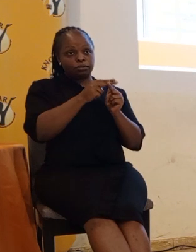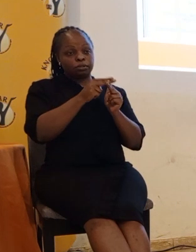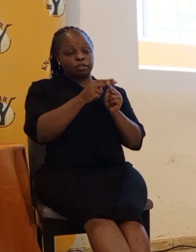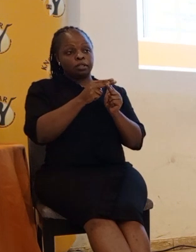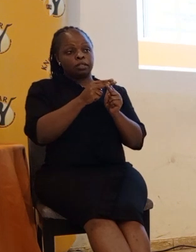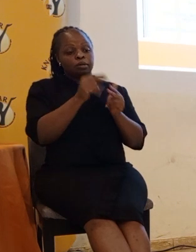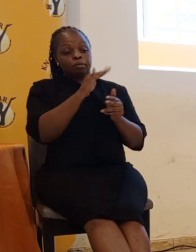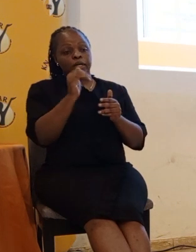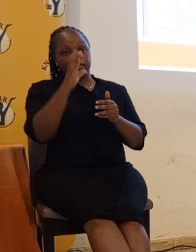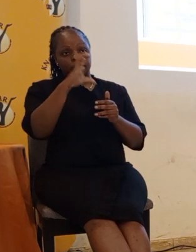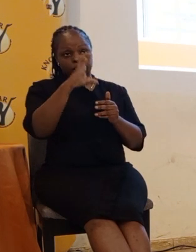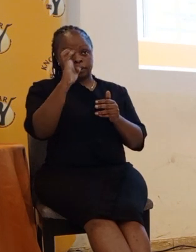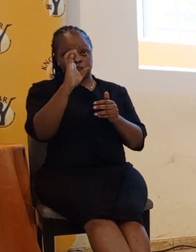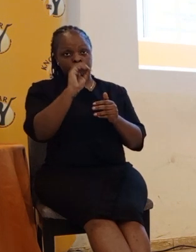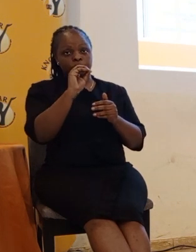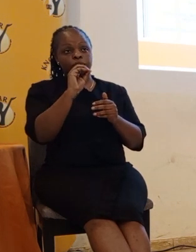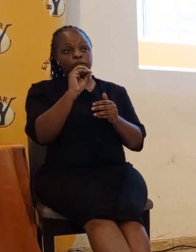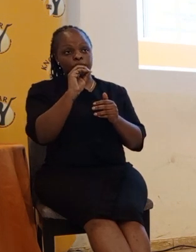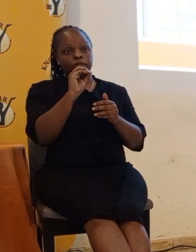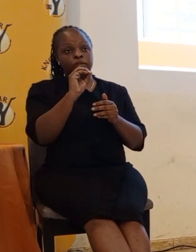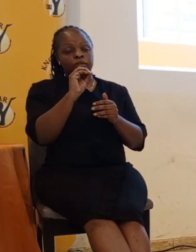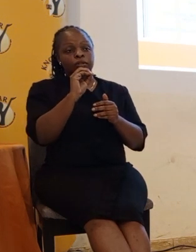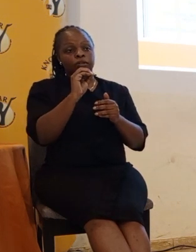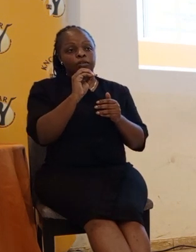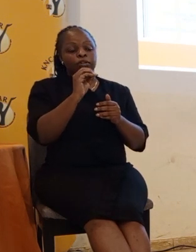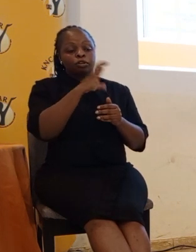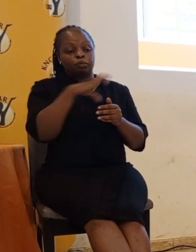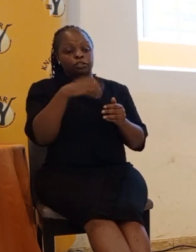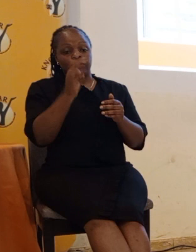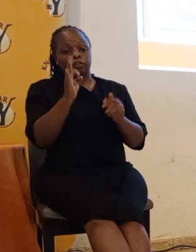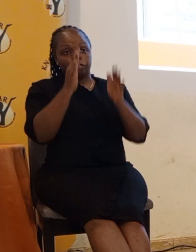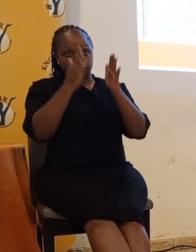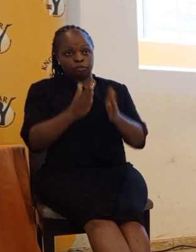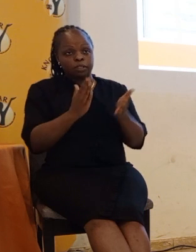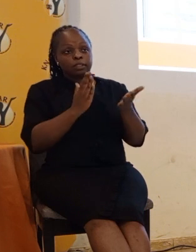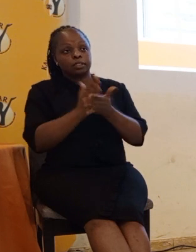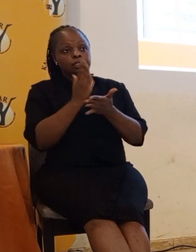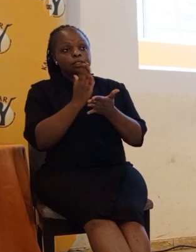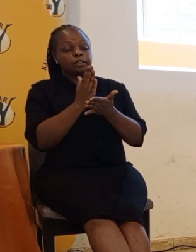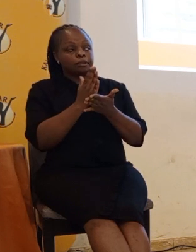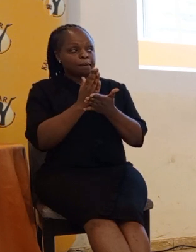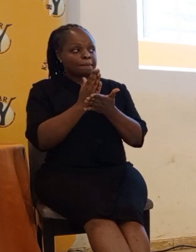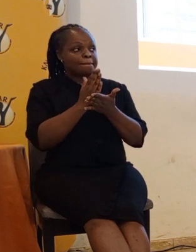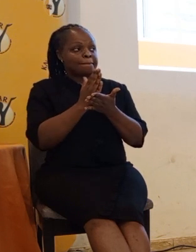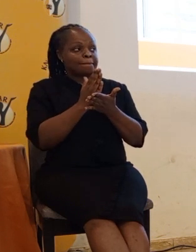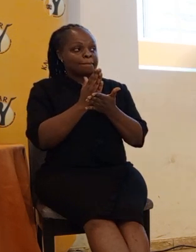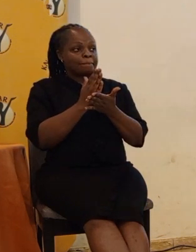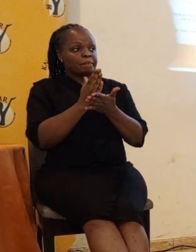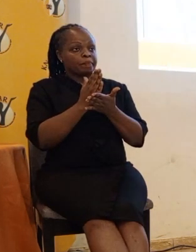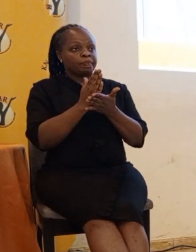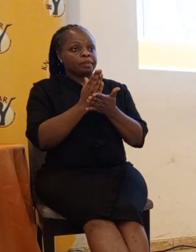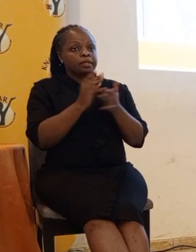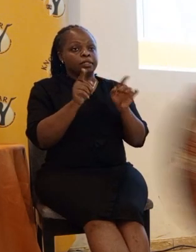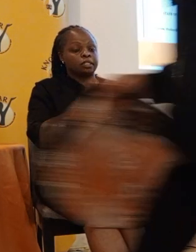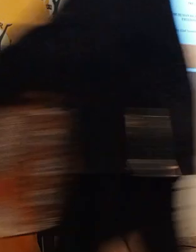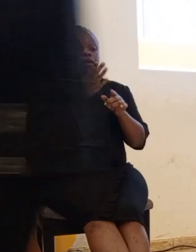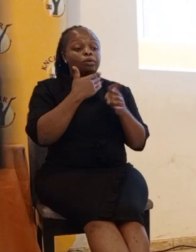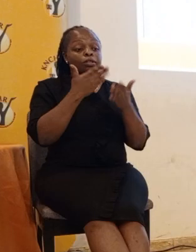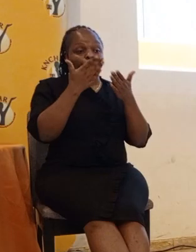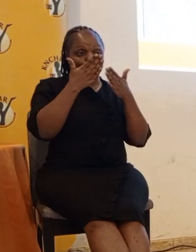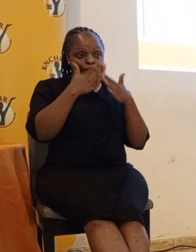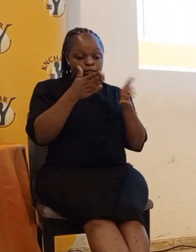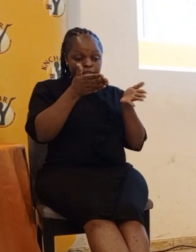na mwenyekiti wa Tume ya Kitaifa ya Kutetea Haki za Binadamu. Na nataka nimalizie